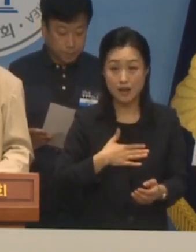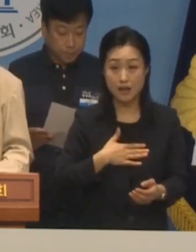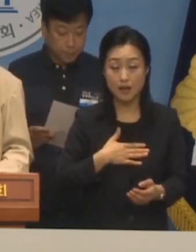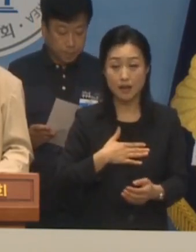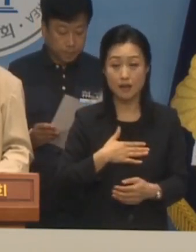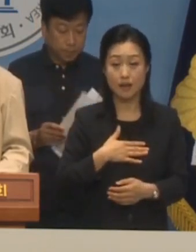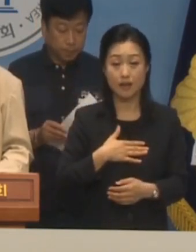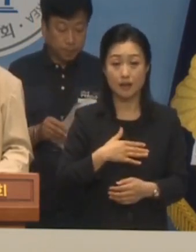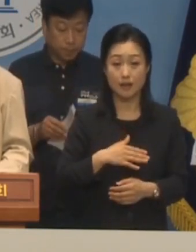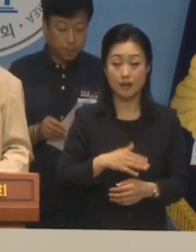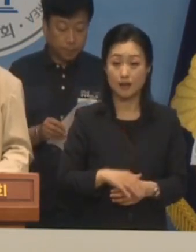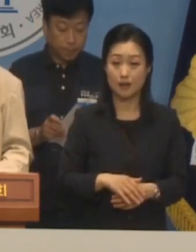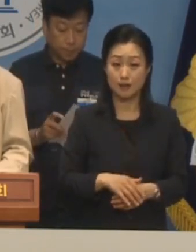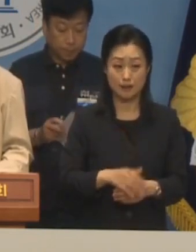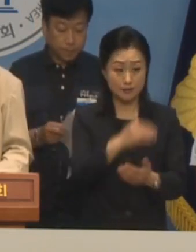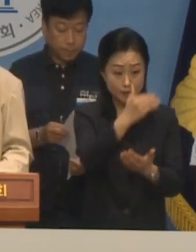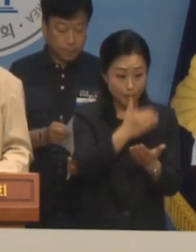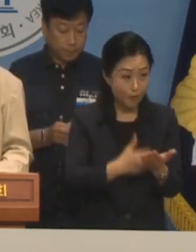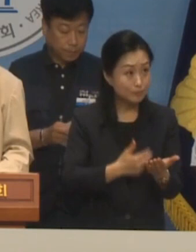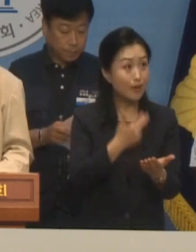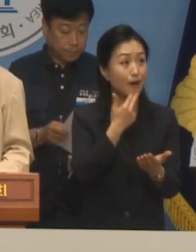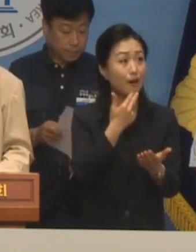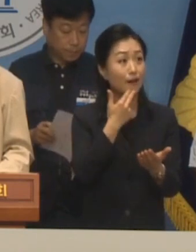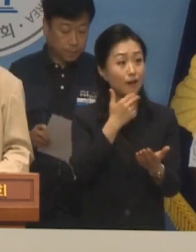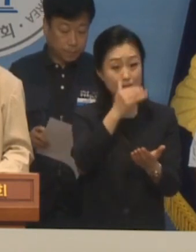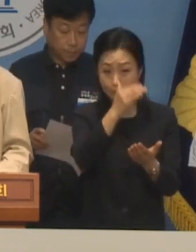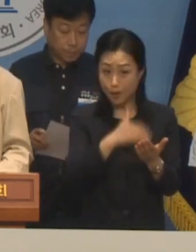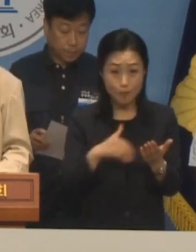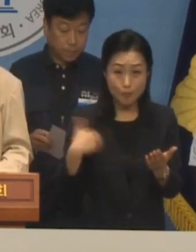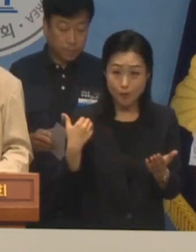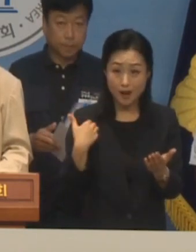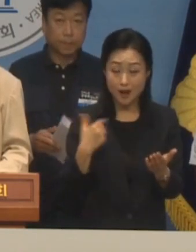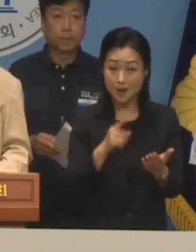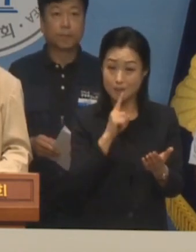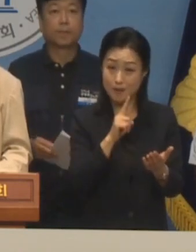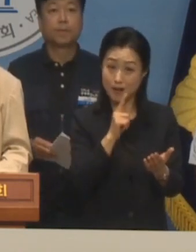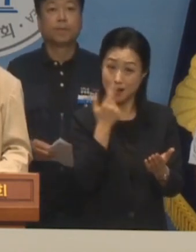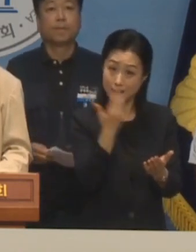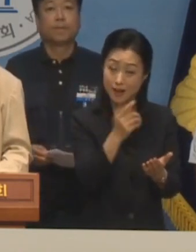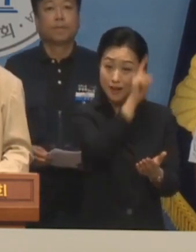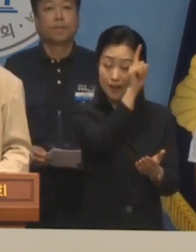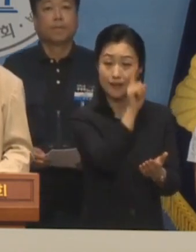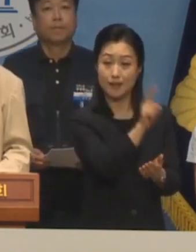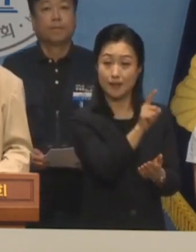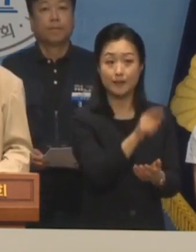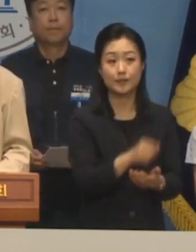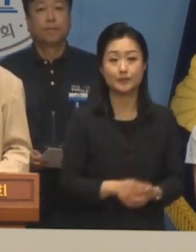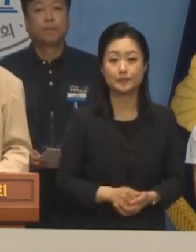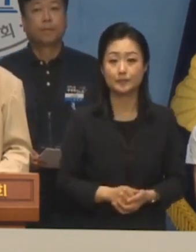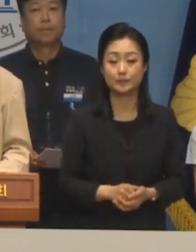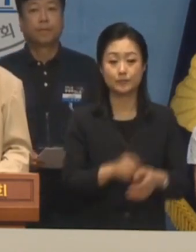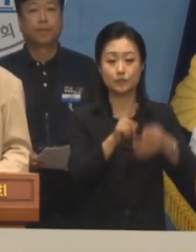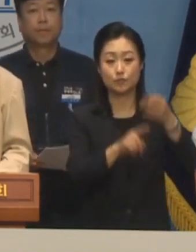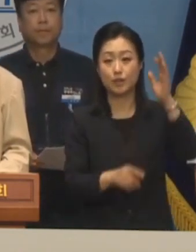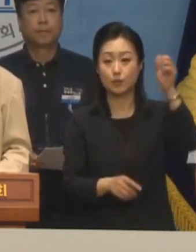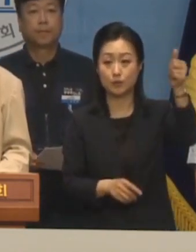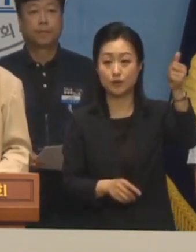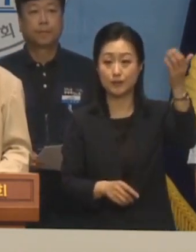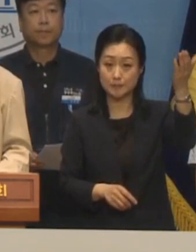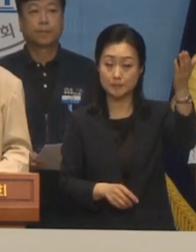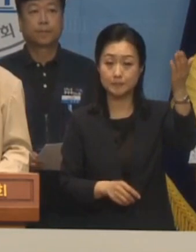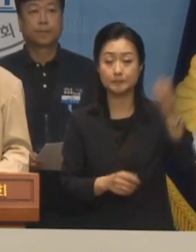설마 안도 없고 내용도 모르고 또 나서신 건 아니시겠죠? 윤석열